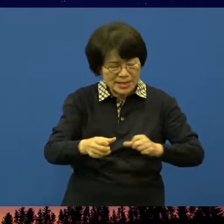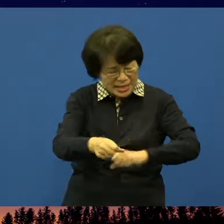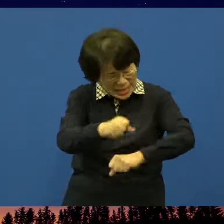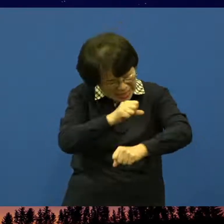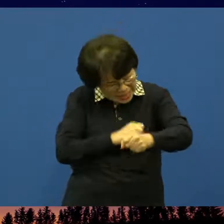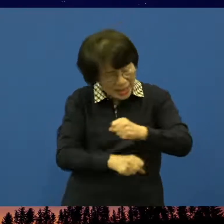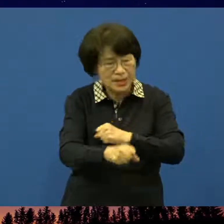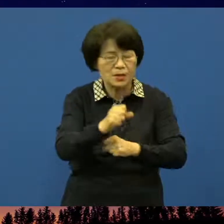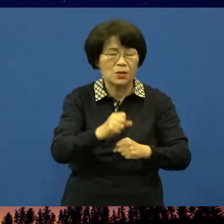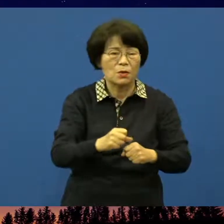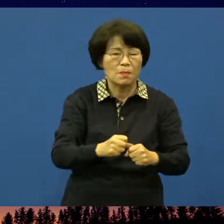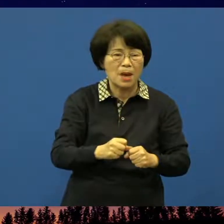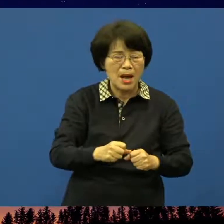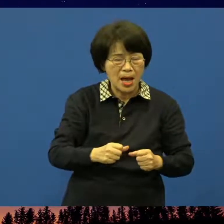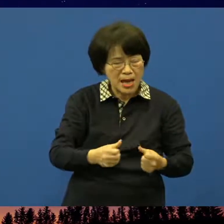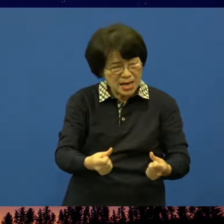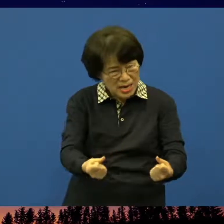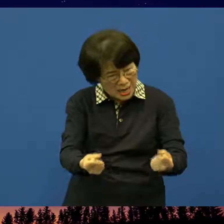소극적이기보다는 적극적인,